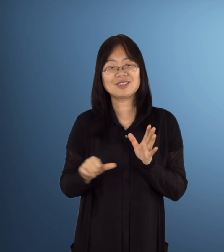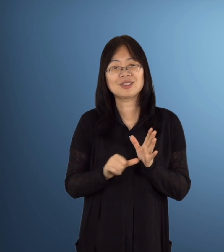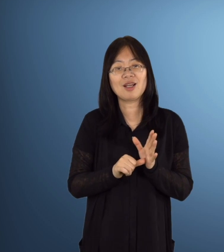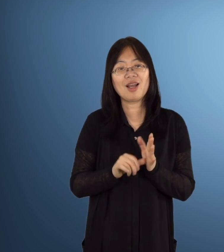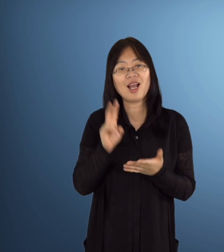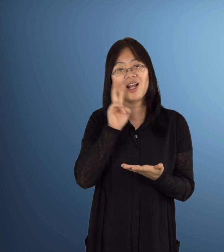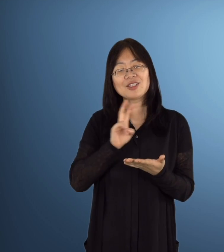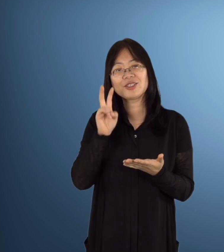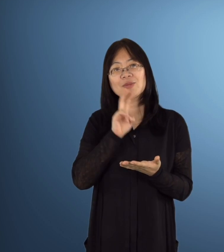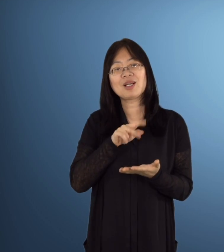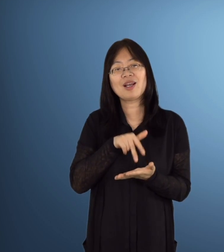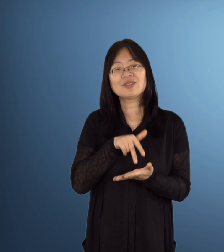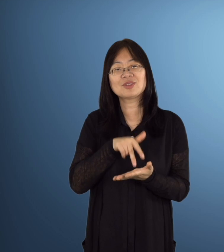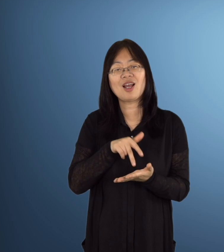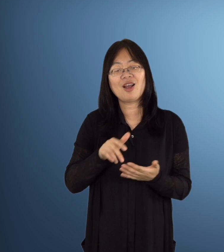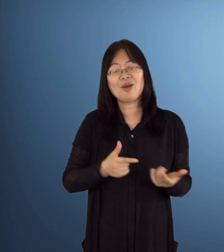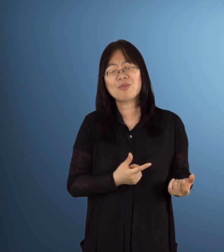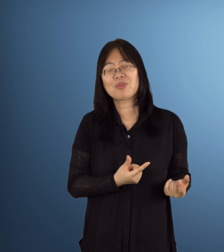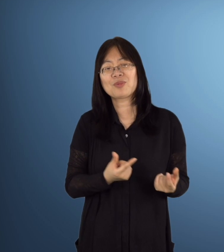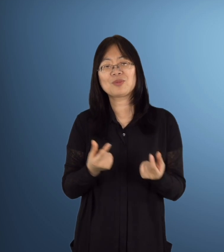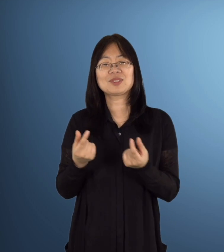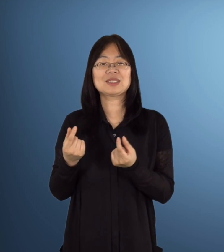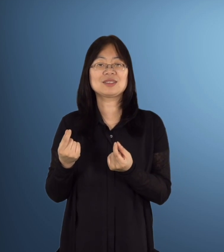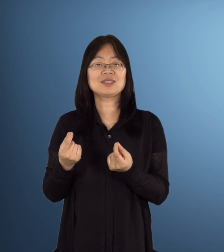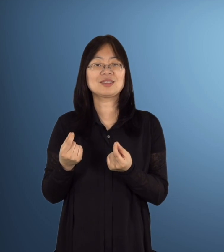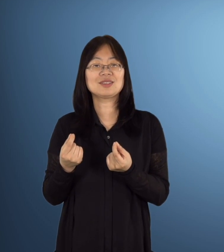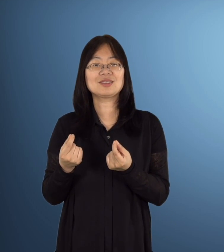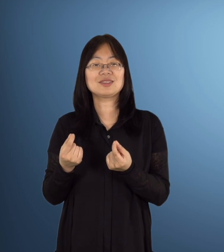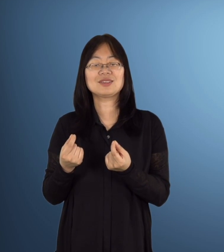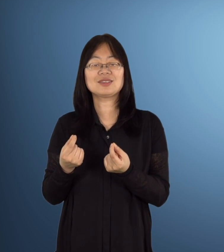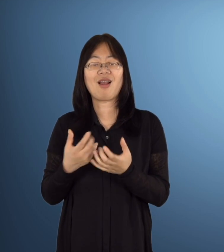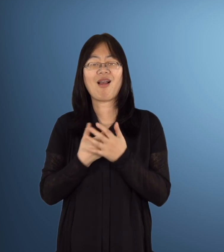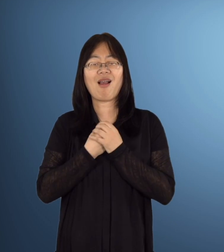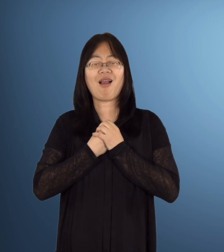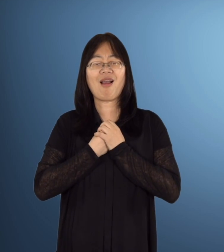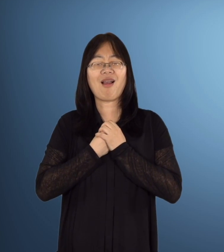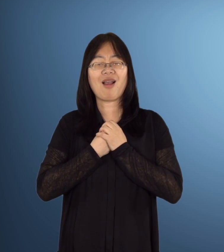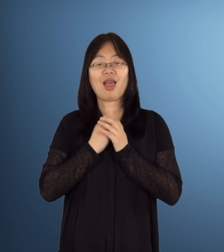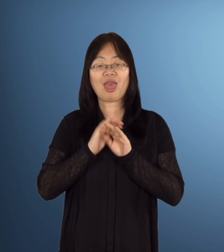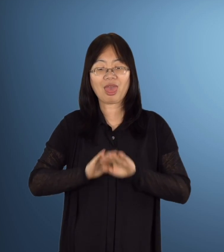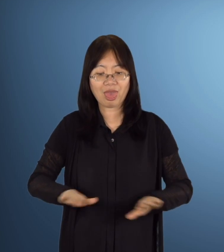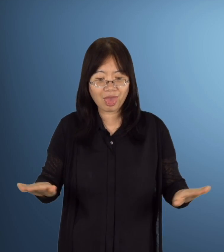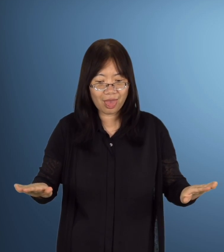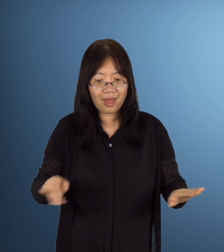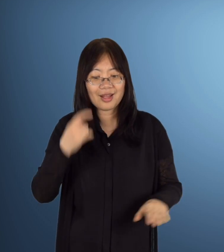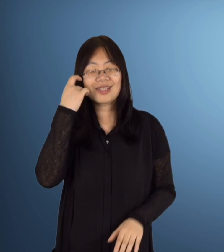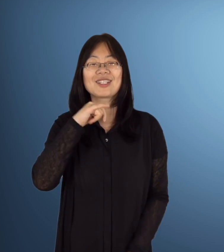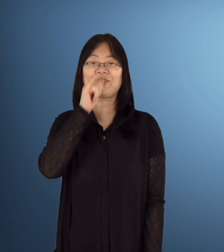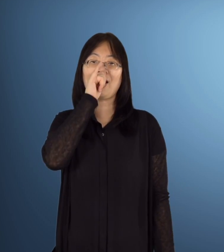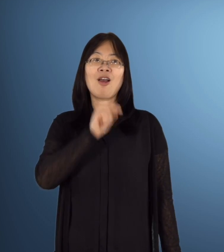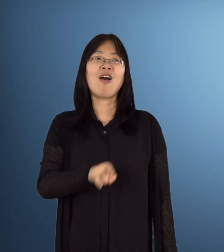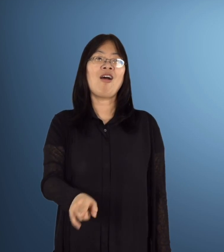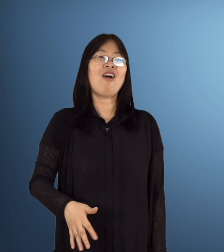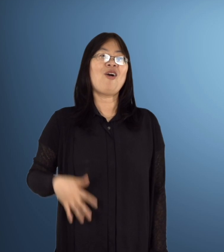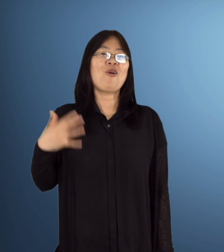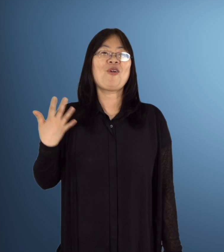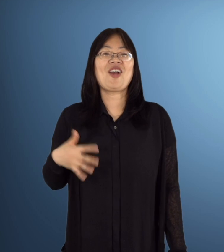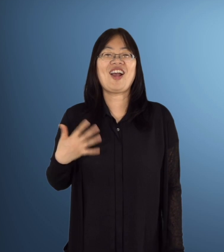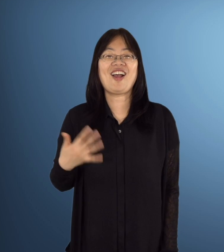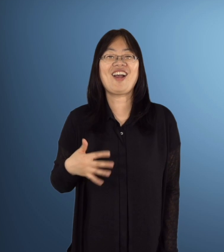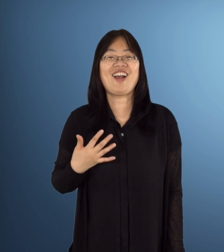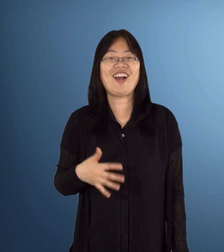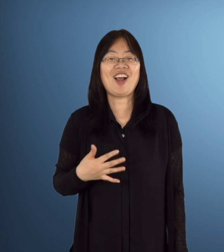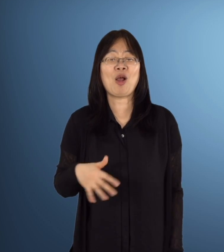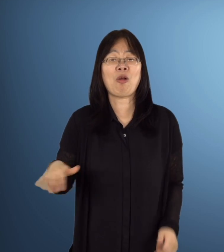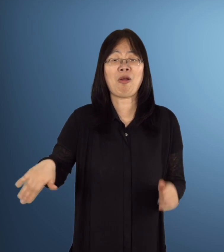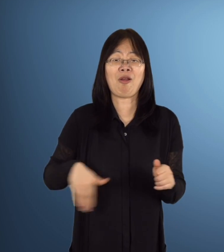평생의 음악적인 모든 응어리가 풀어지는 느낌이 든다는 거예요. 이야, 참, 내가